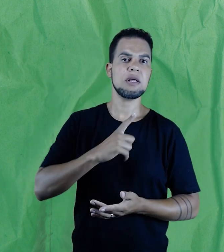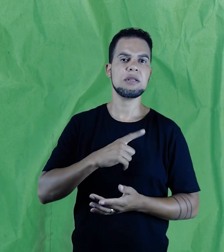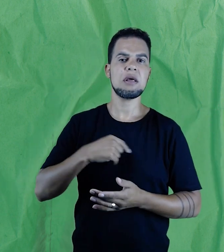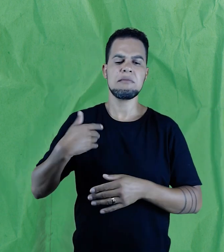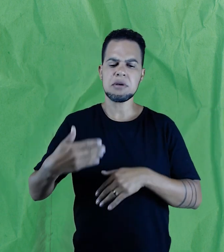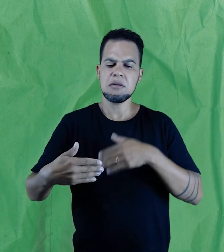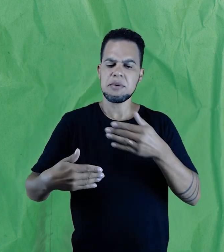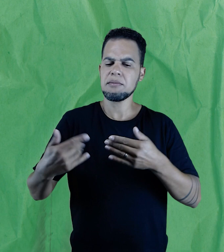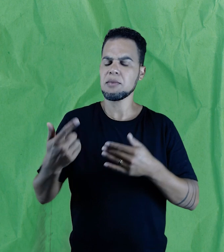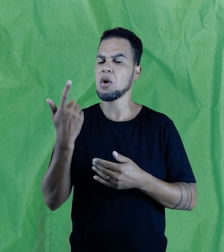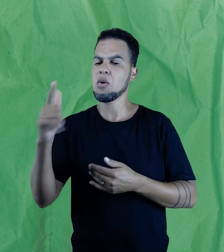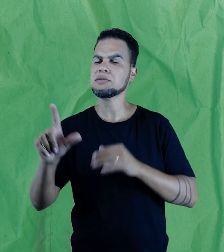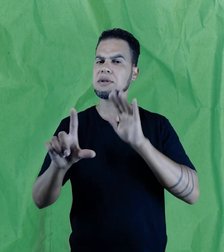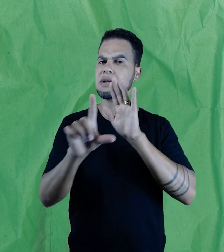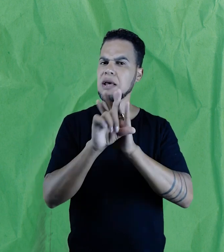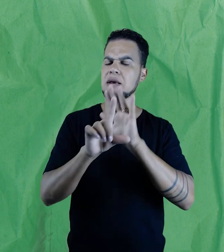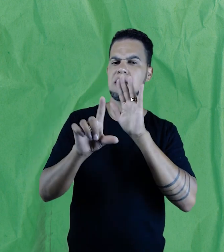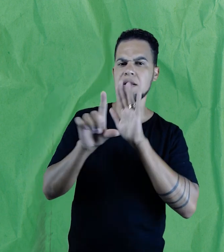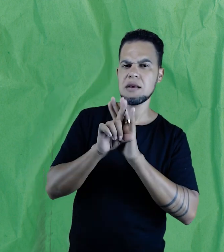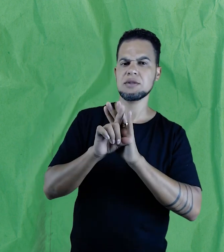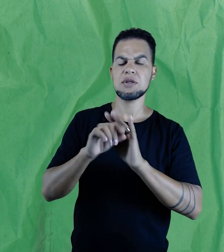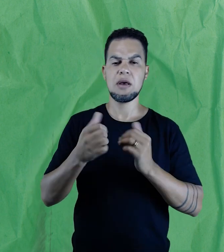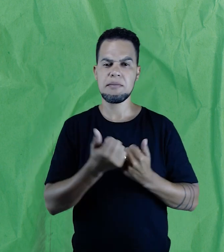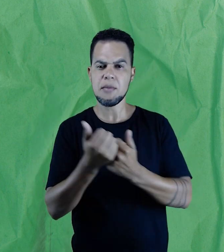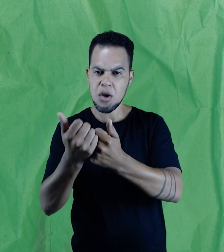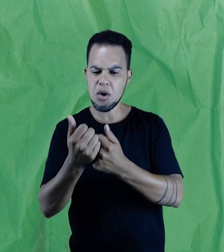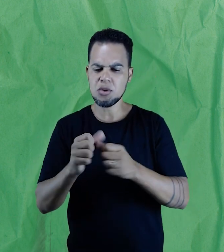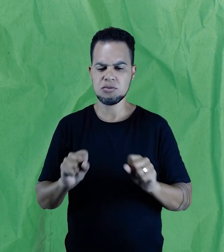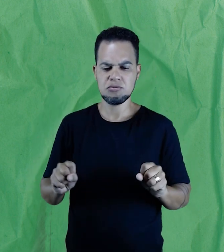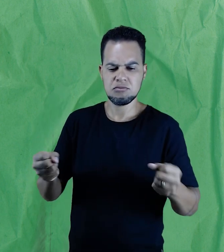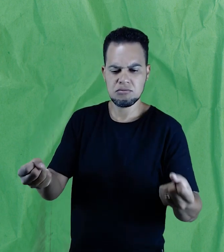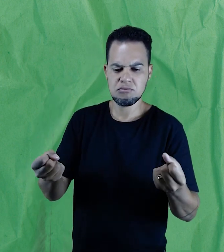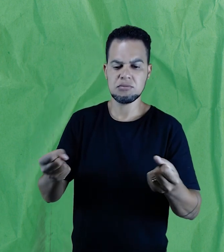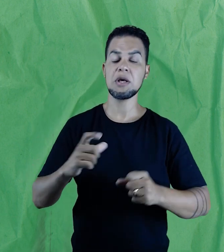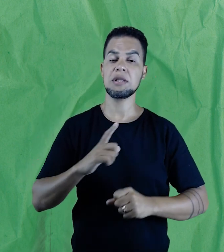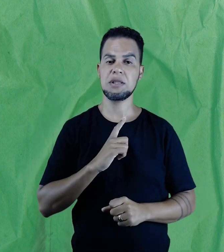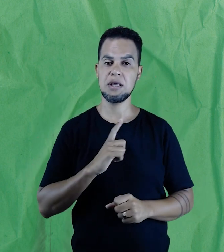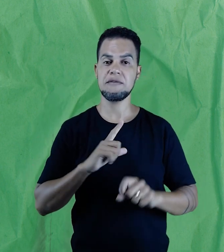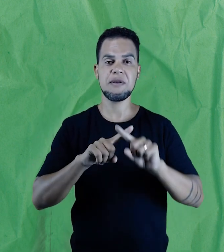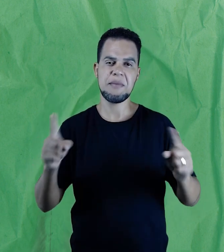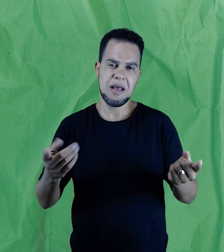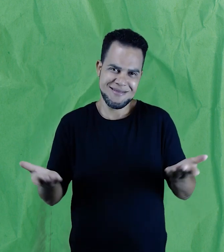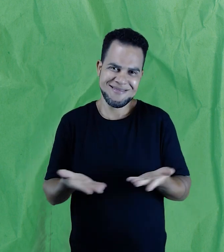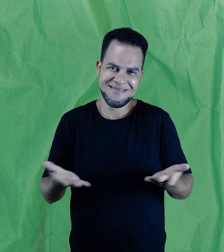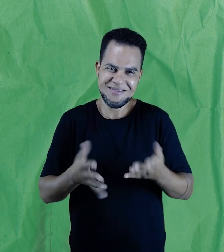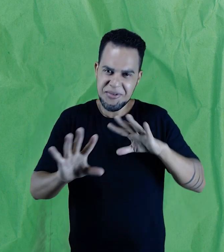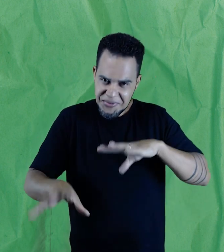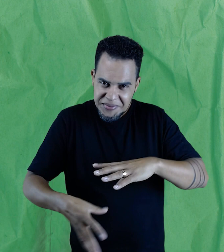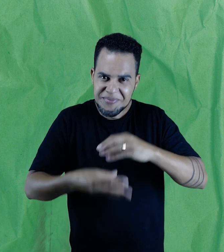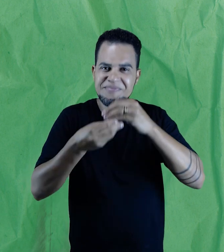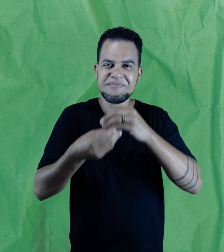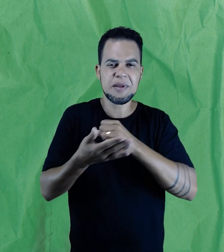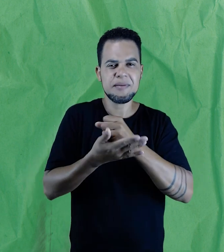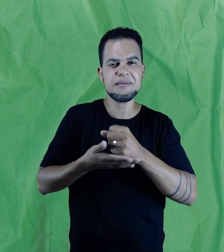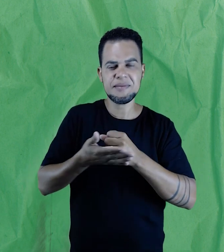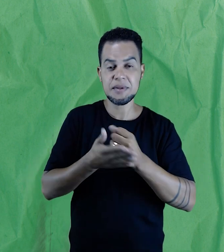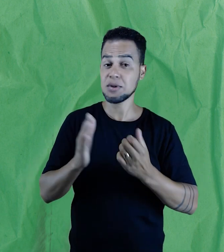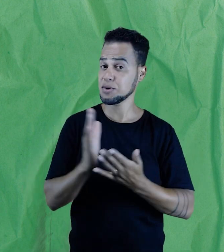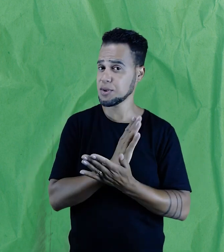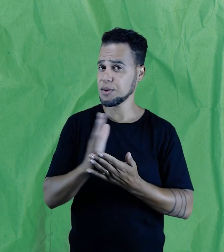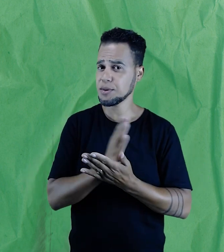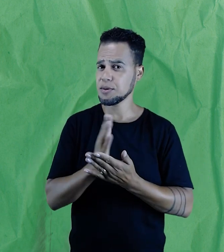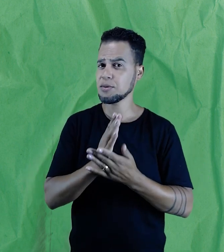outras legislações que deram apoio, que deram suporte, mas aqui eu sintetizei basicamente